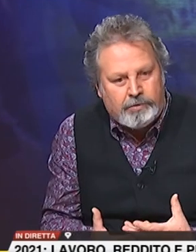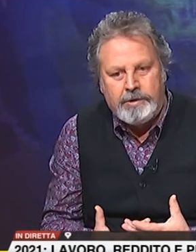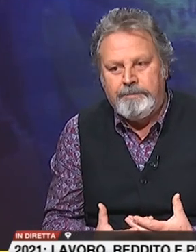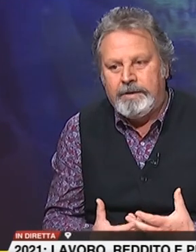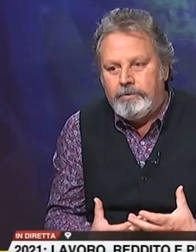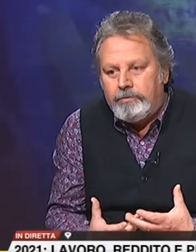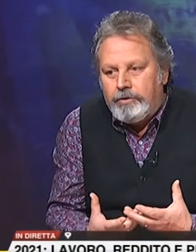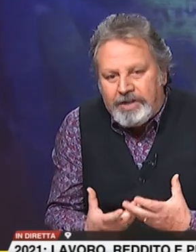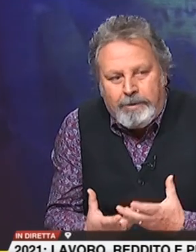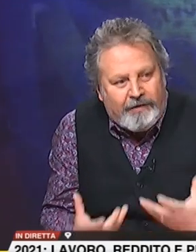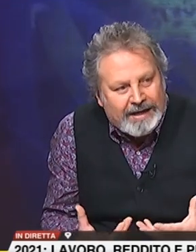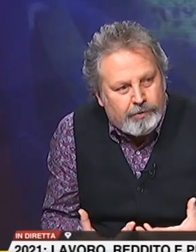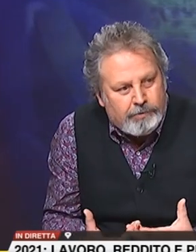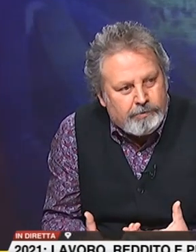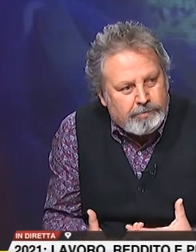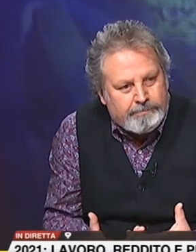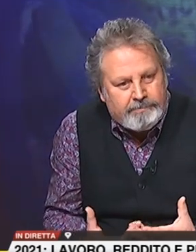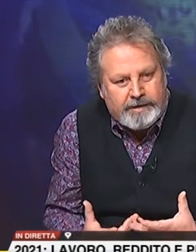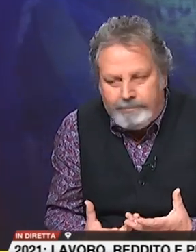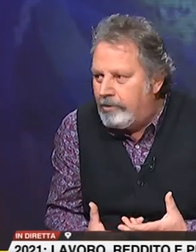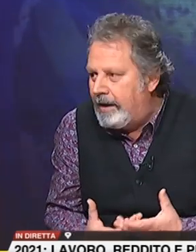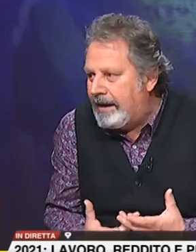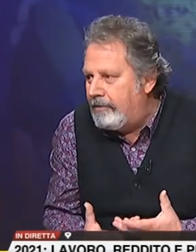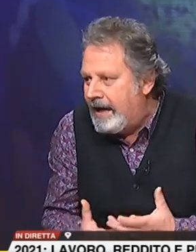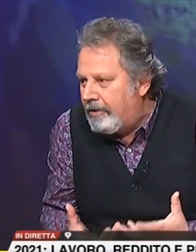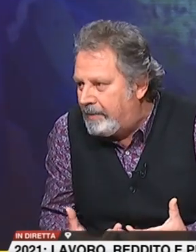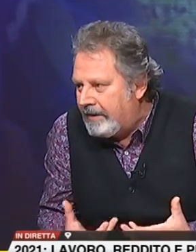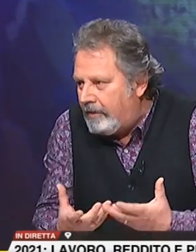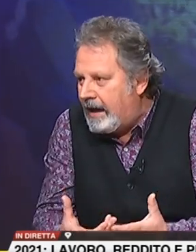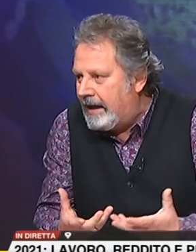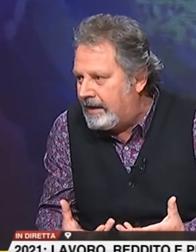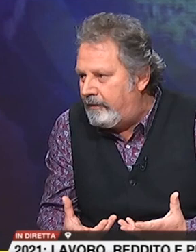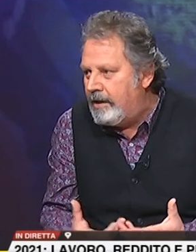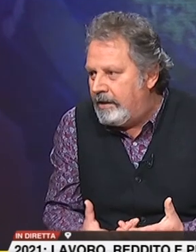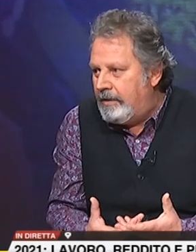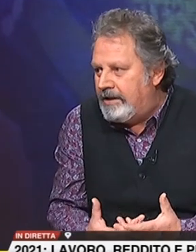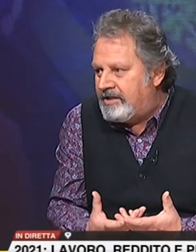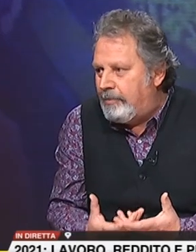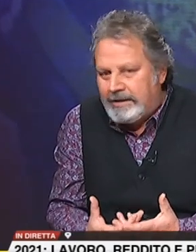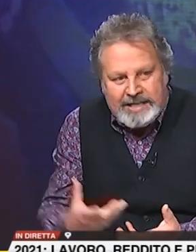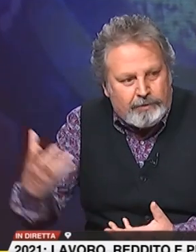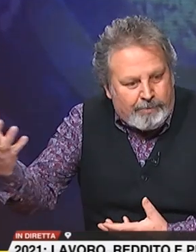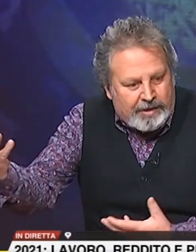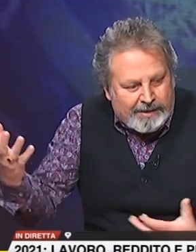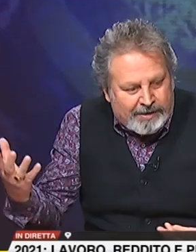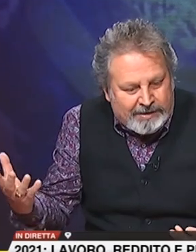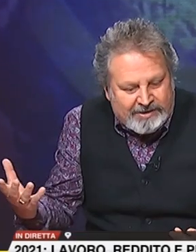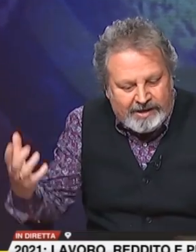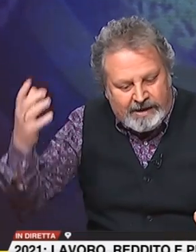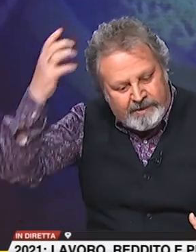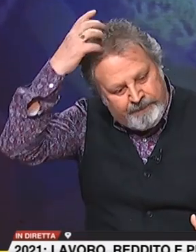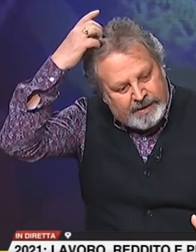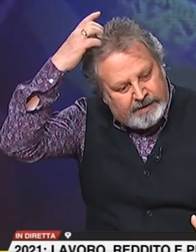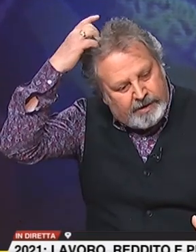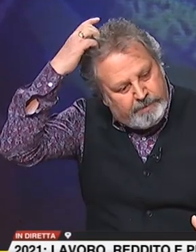quando non riusciamo a farlo in modo anche umano, perché fino là arrivi. Quindi ci stiamo attrezzando, la Monica prima